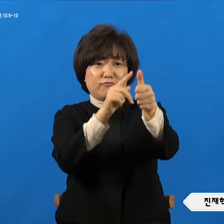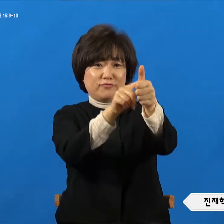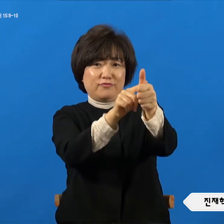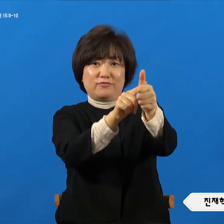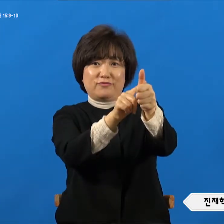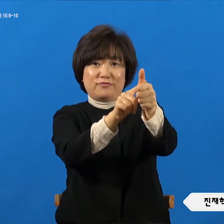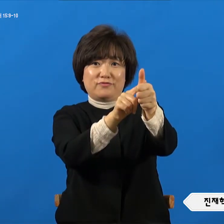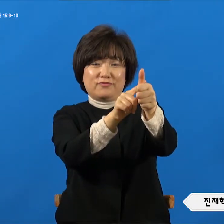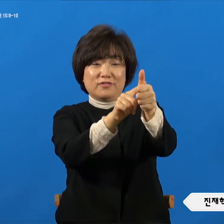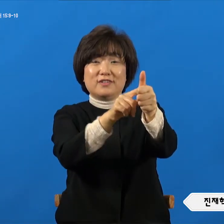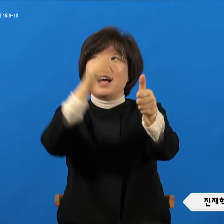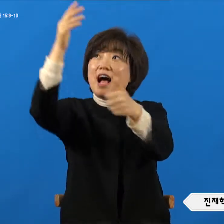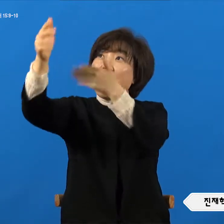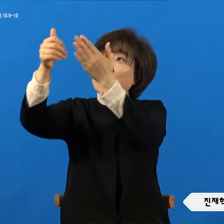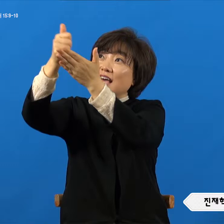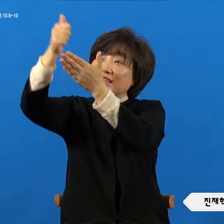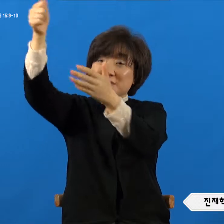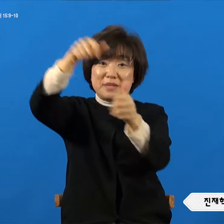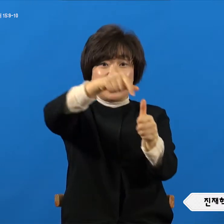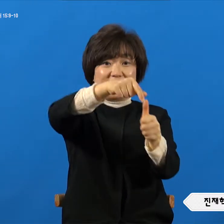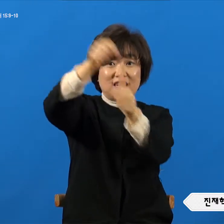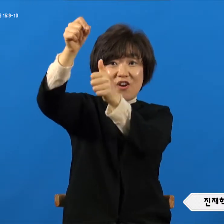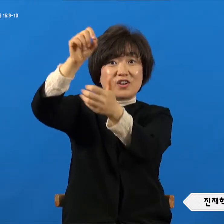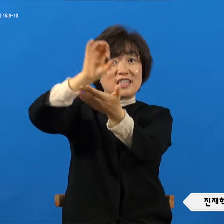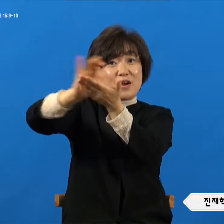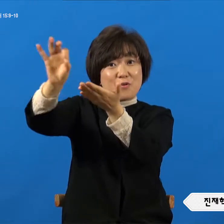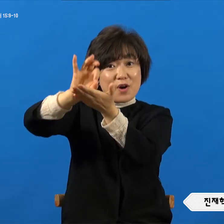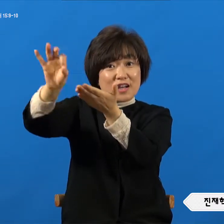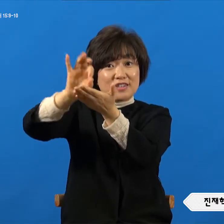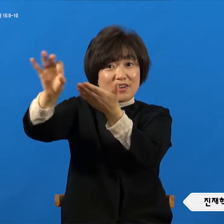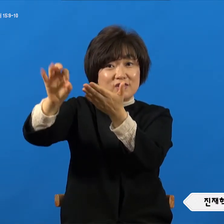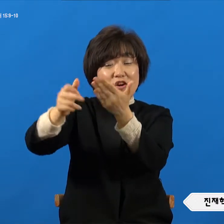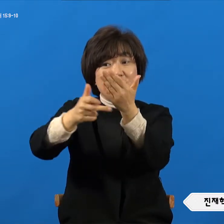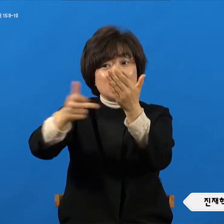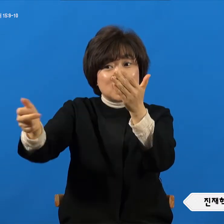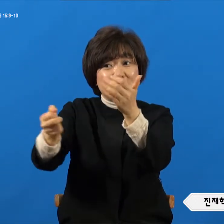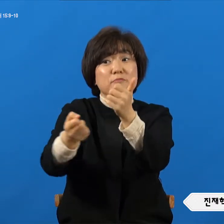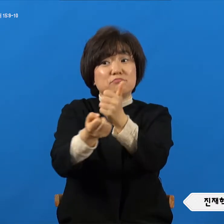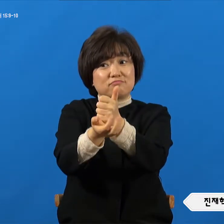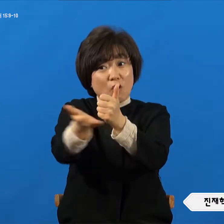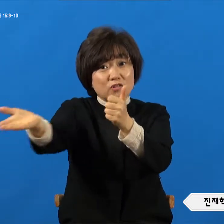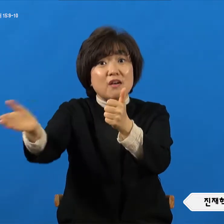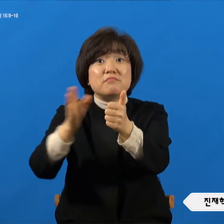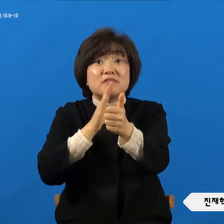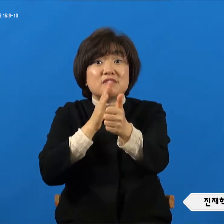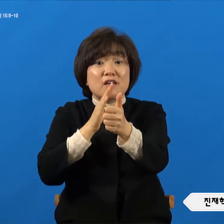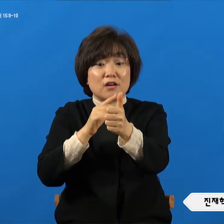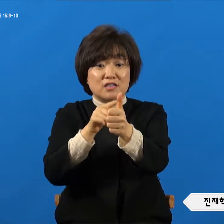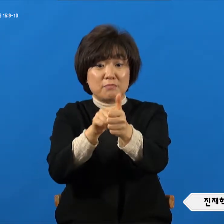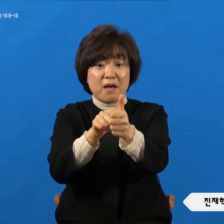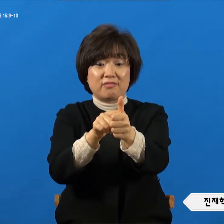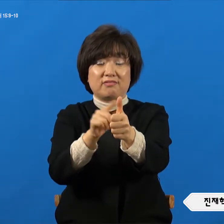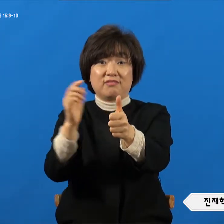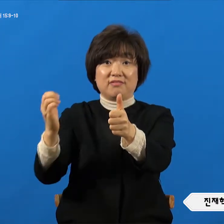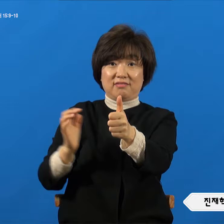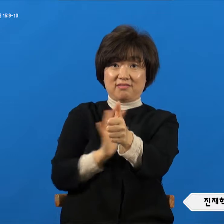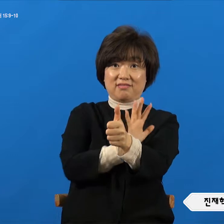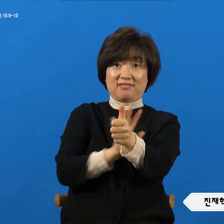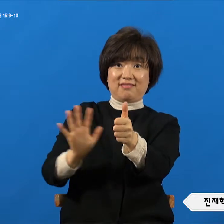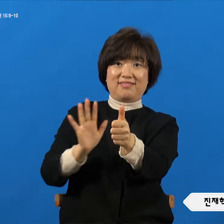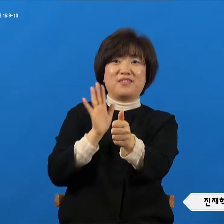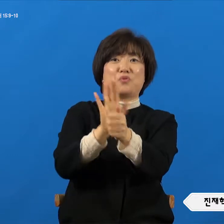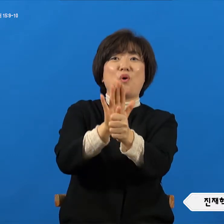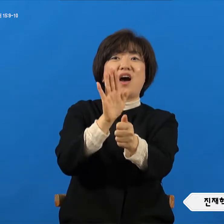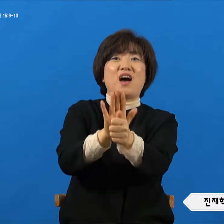하나님이 사용하셔서 그의 삶에 큰 영향력을 준 사람들이 있습니다. 큰 영향력을 끼친